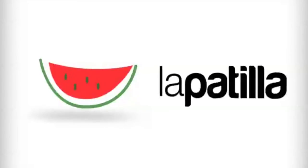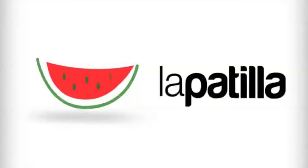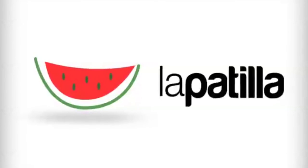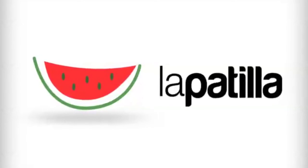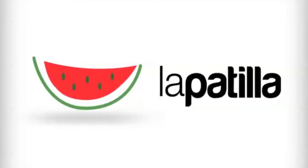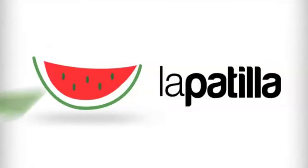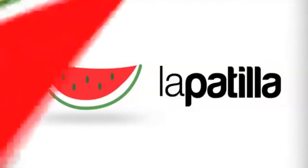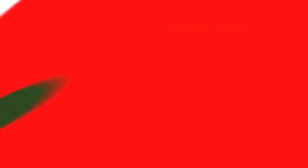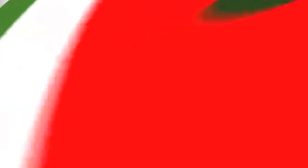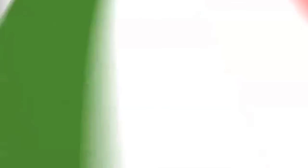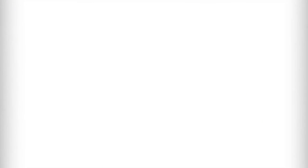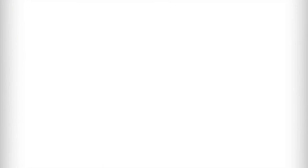¡Gracias!